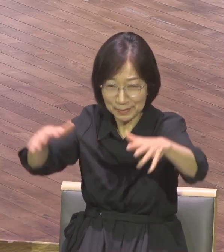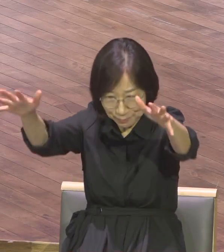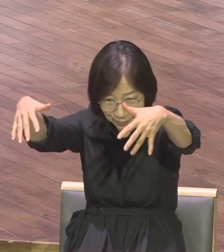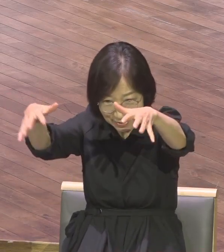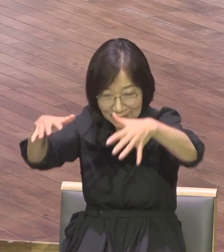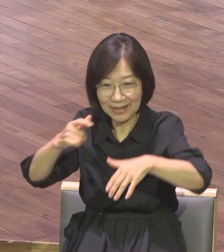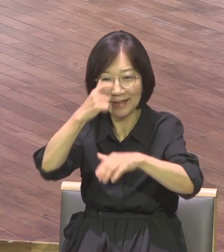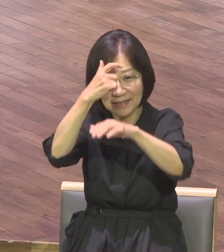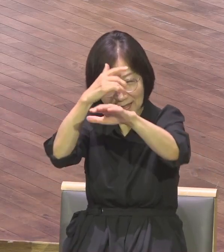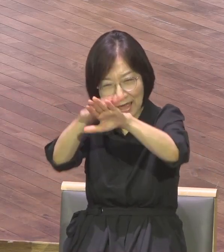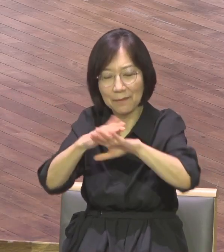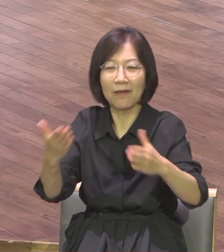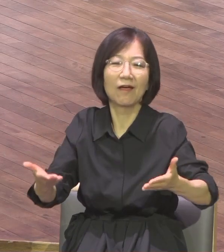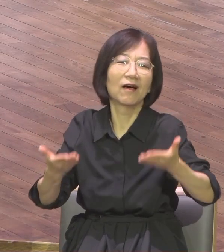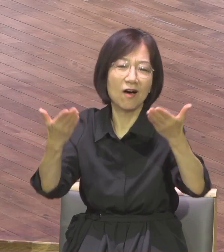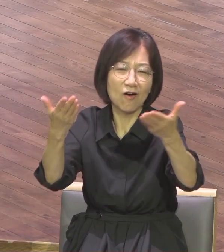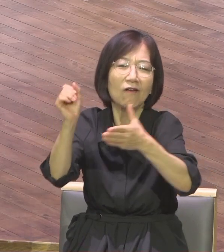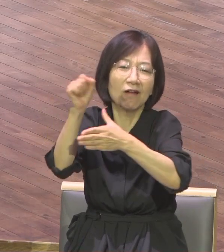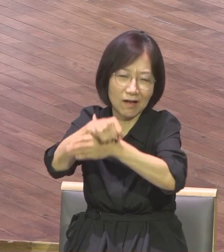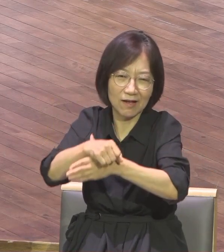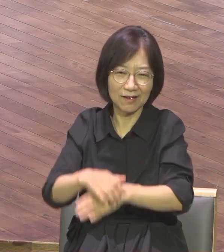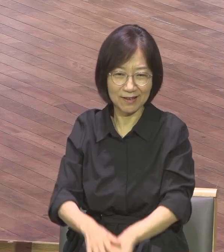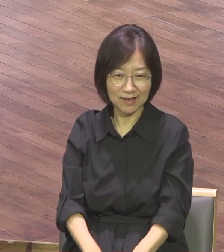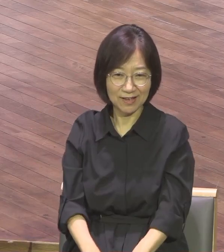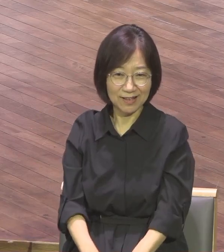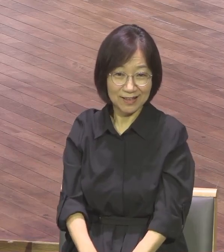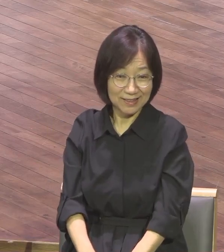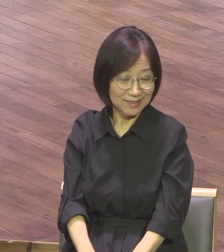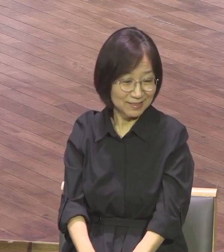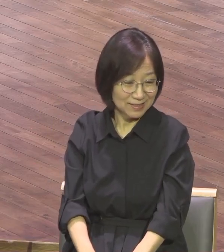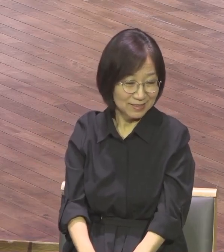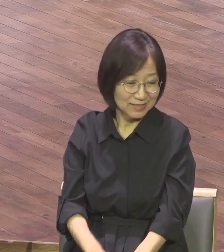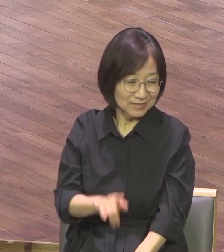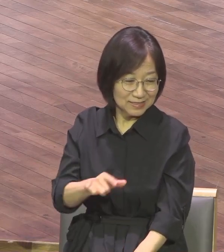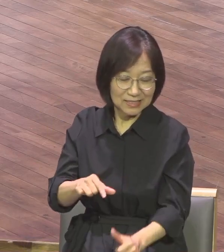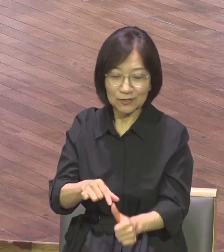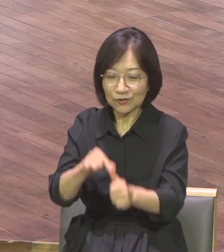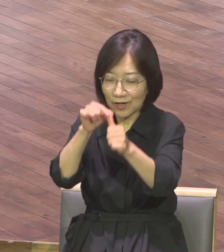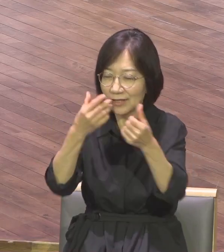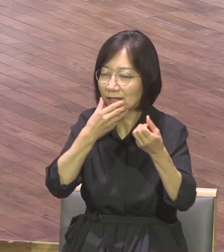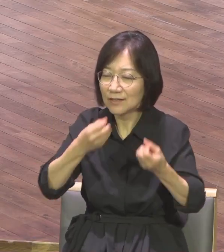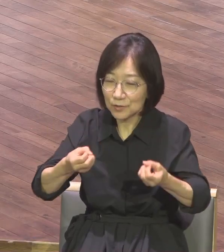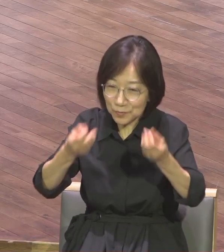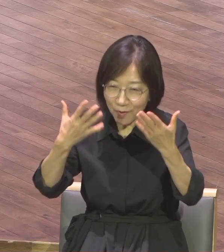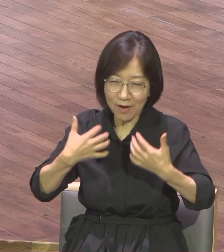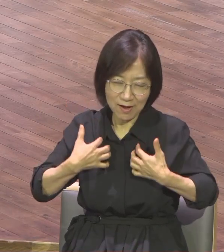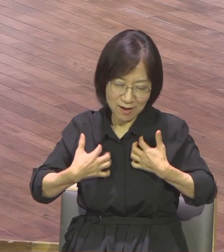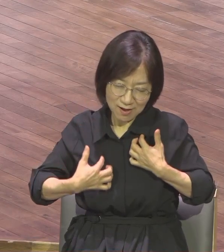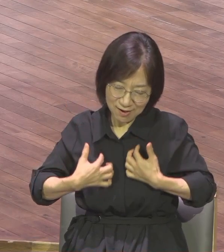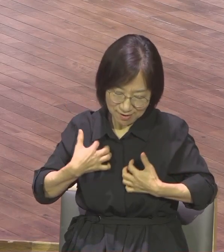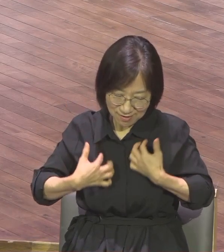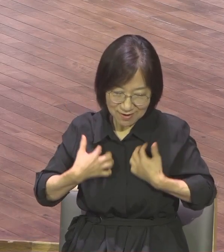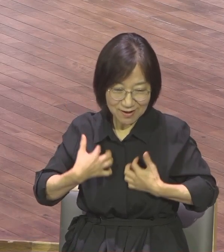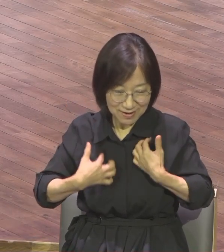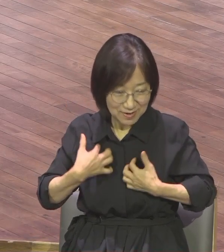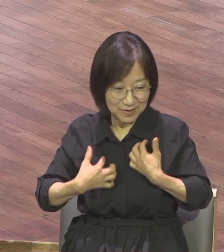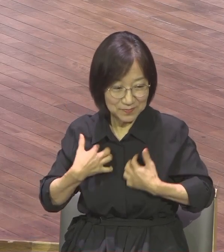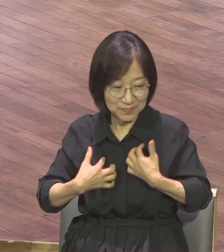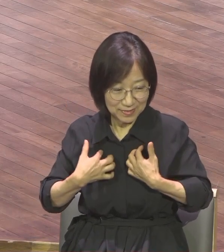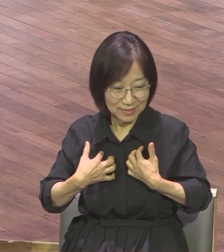예배하게 하셨다. 이 구원의 축복을 누리는 이것이 뭐냐?